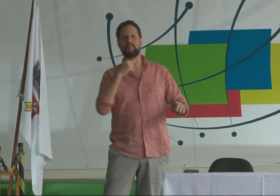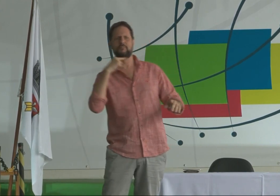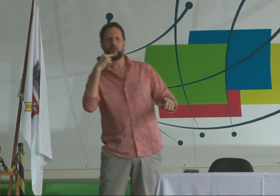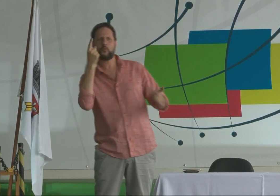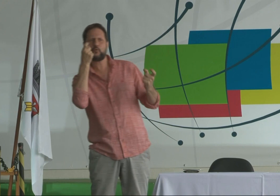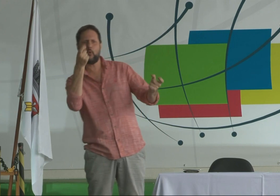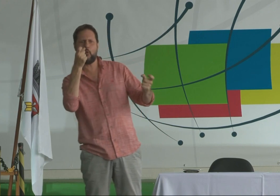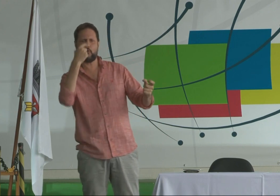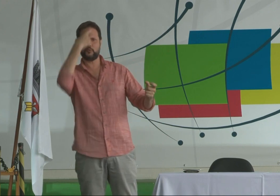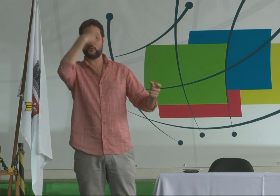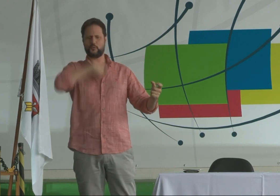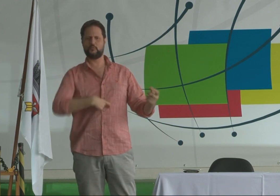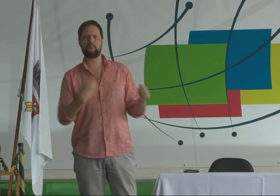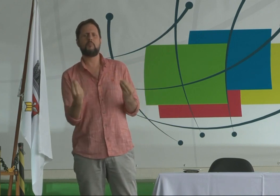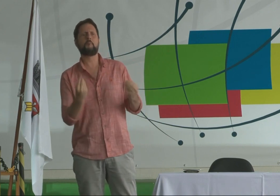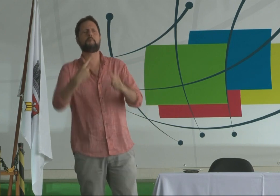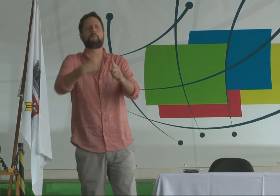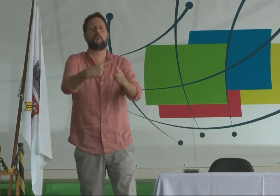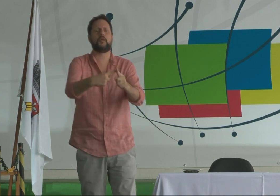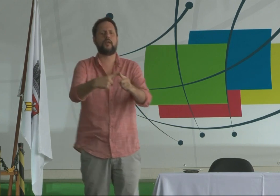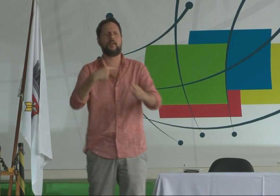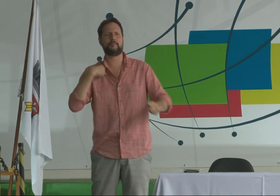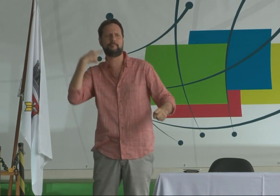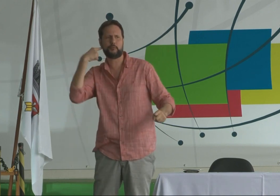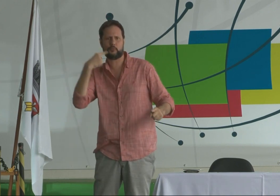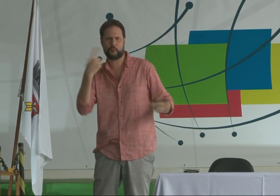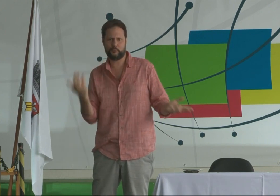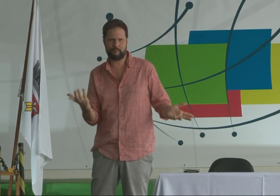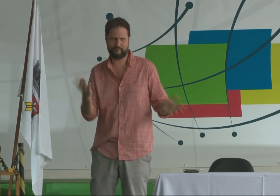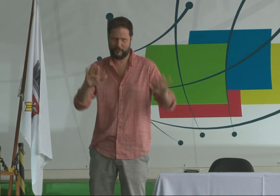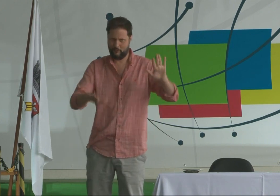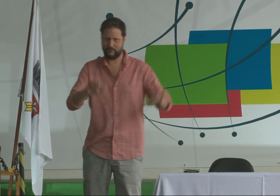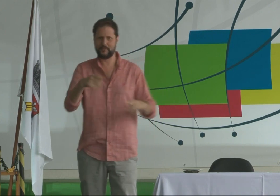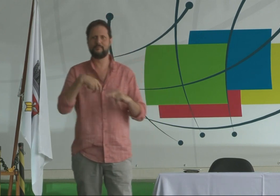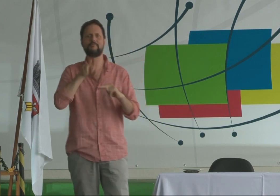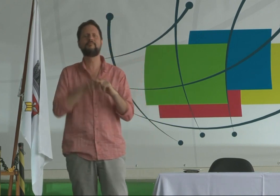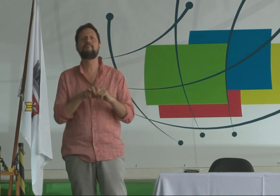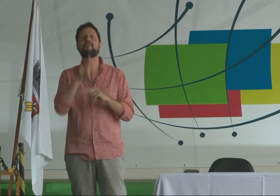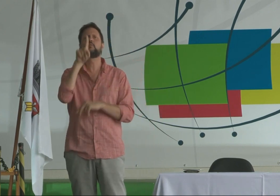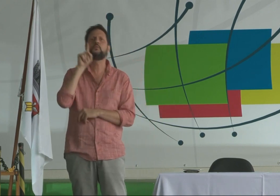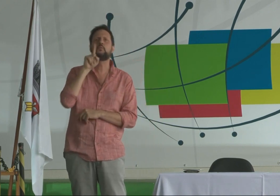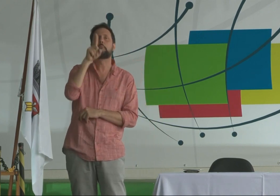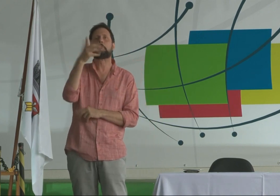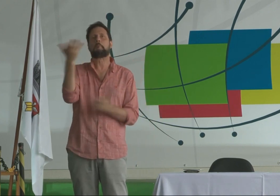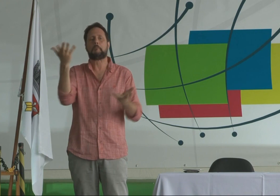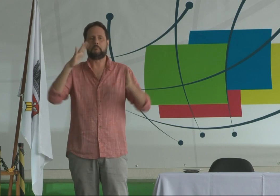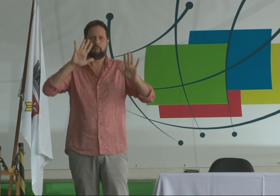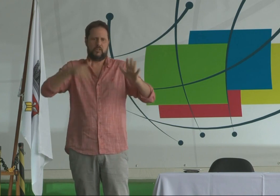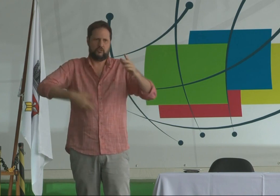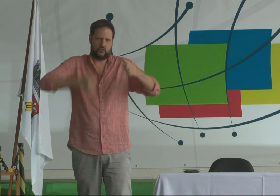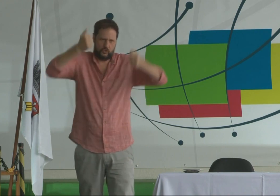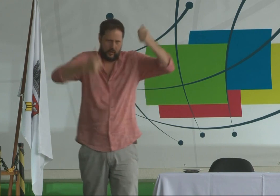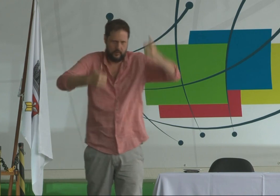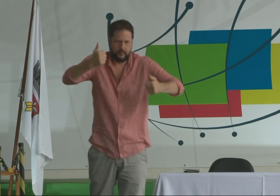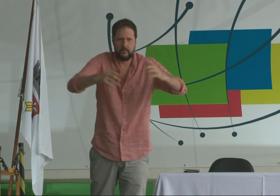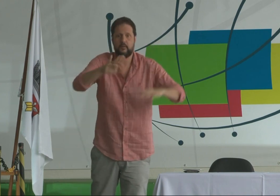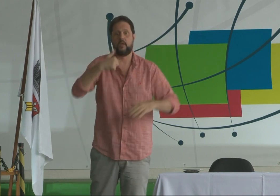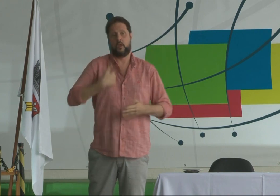É, alguns de vocês podem pensar, por exemplo, mas ele é surdo, mas por ele consegue fazer isso? Estamos aqui sentados, assistindo a